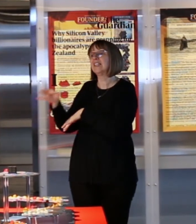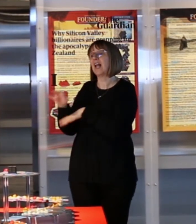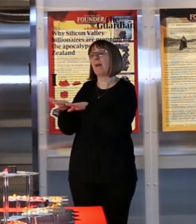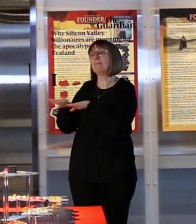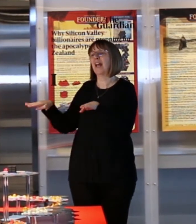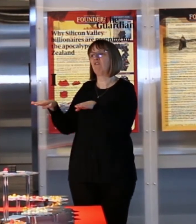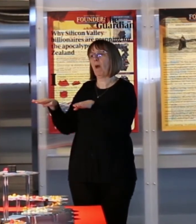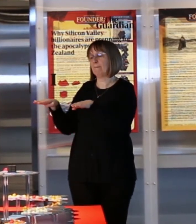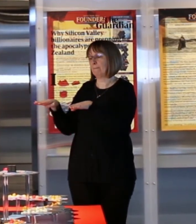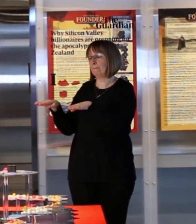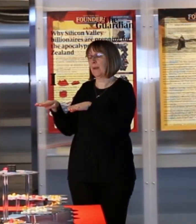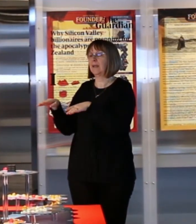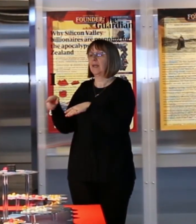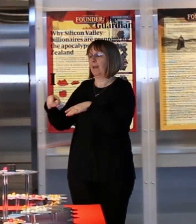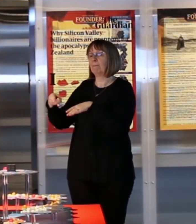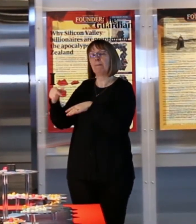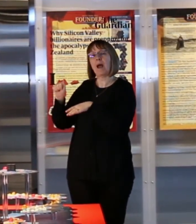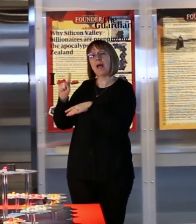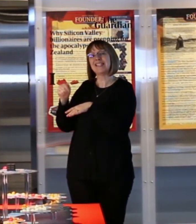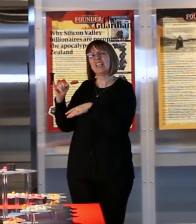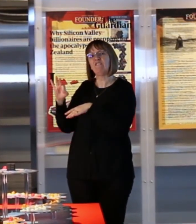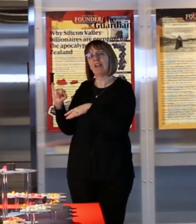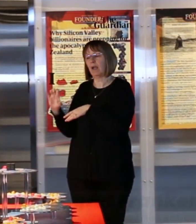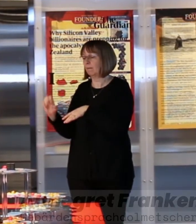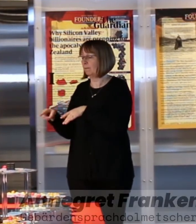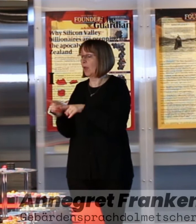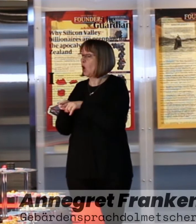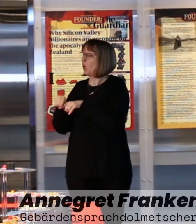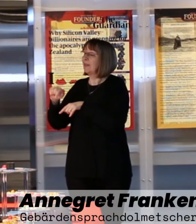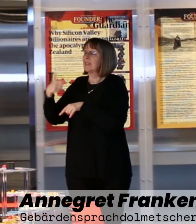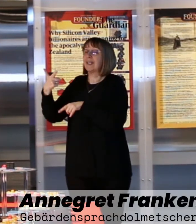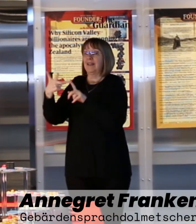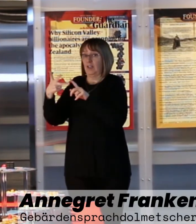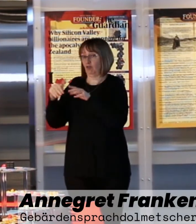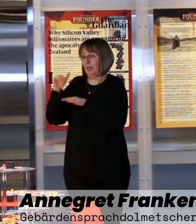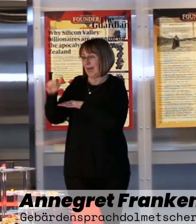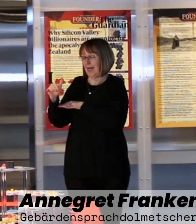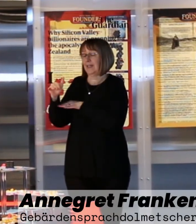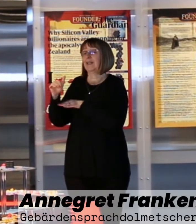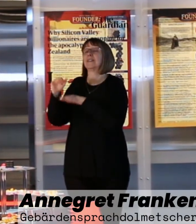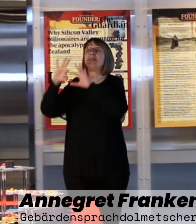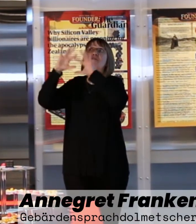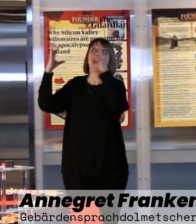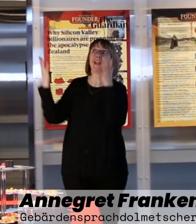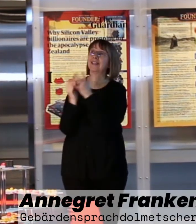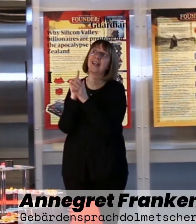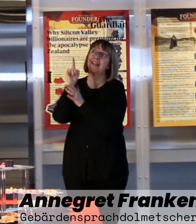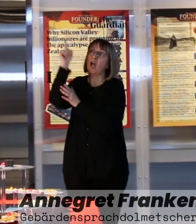Pazifik. Und dann wiederum im nächsten Schritt wird das Weltall besiedelt mit Mars und Mond.